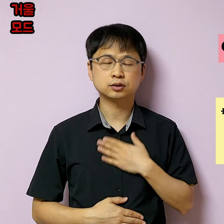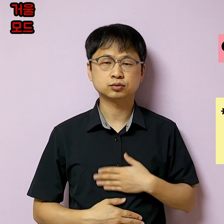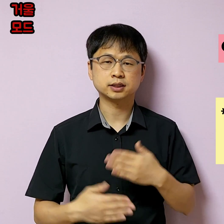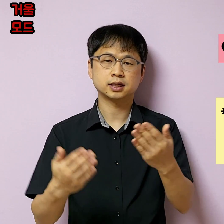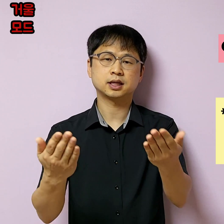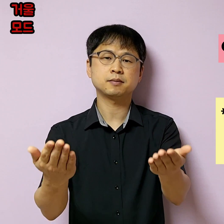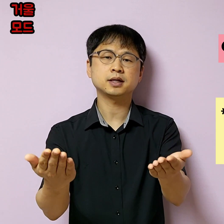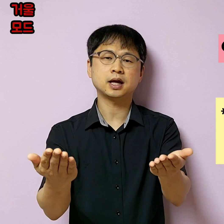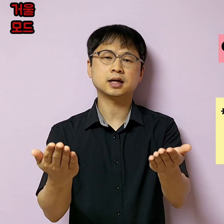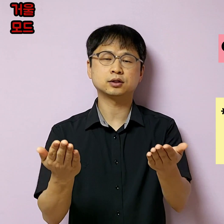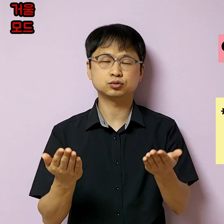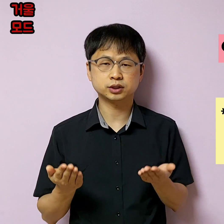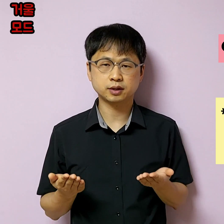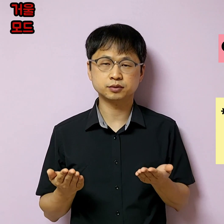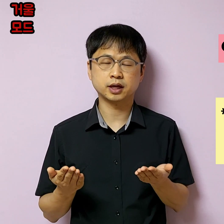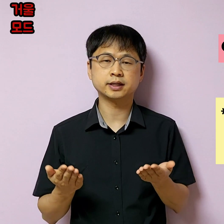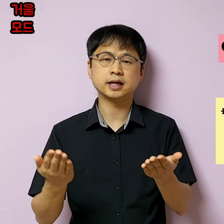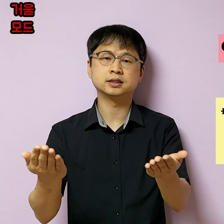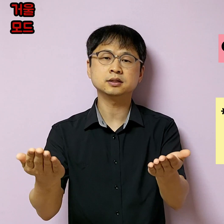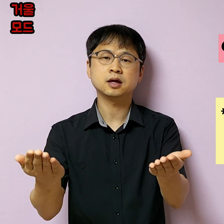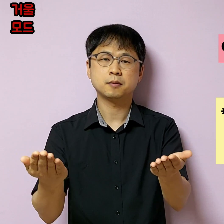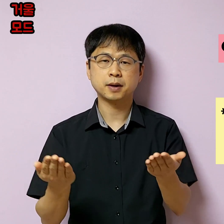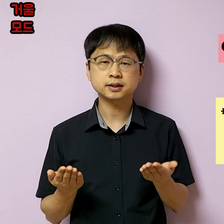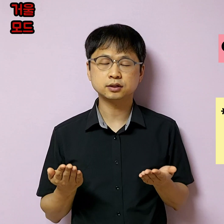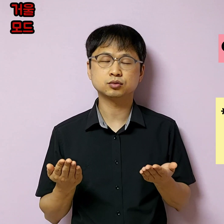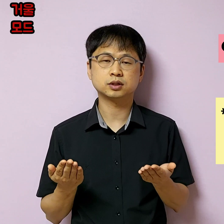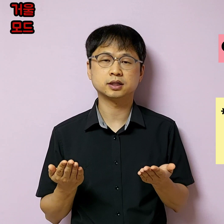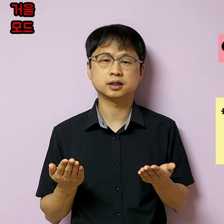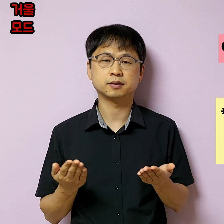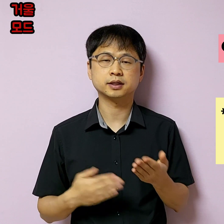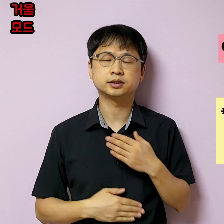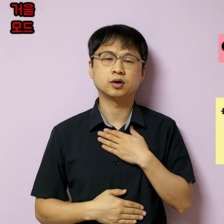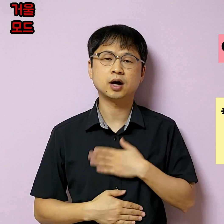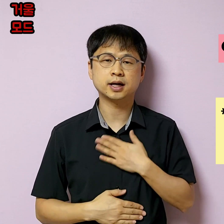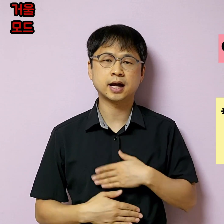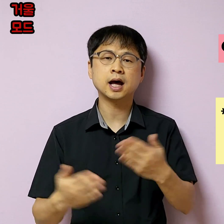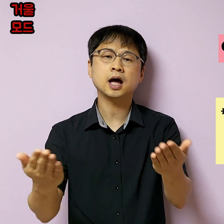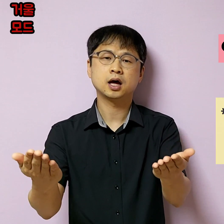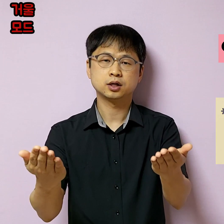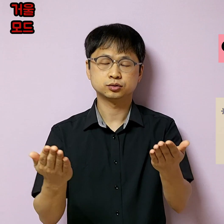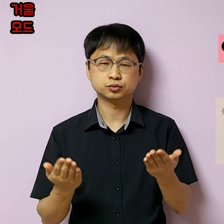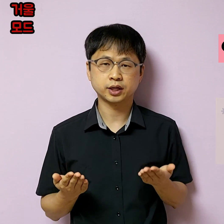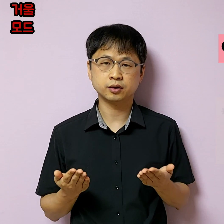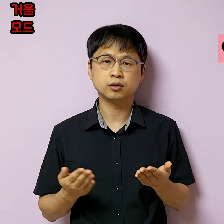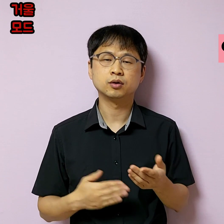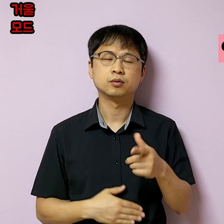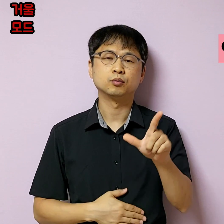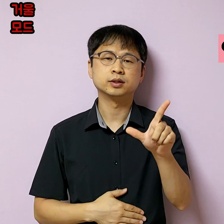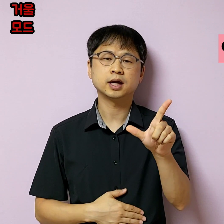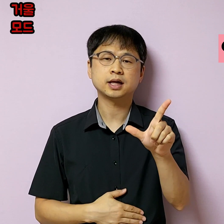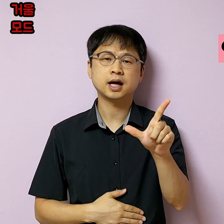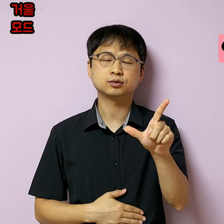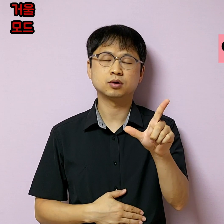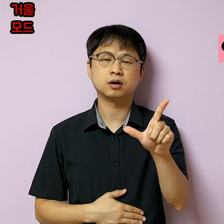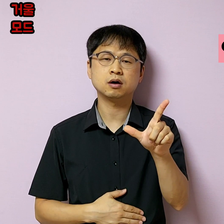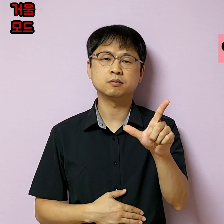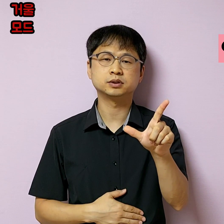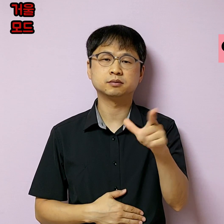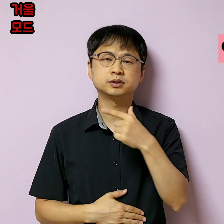알아주다 상대방이 알아주기 때문에 나는 받다소를 하는 게 맞겠죠. 알아주세요. 원하다 수어